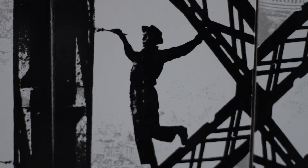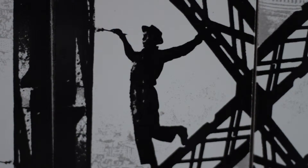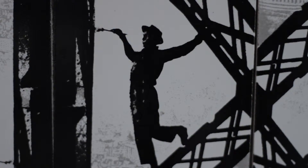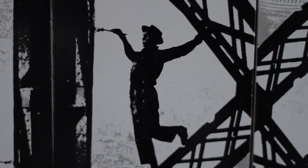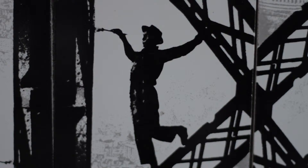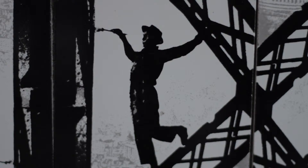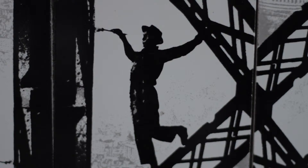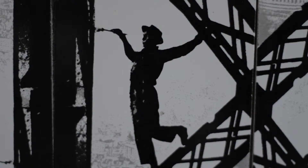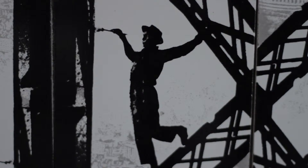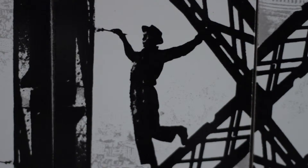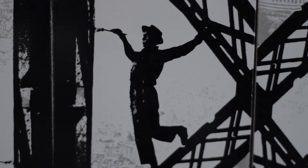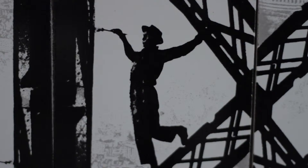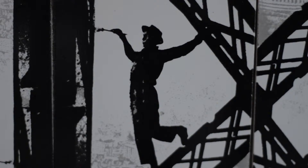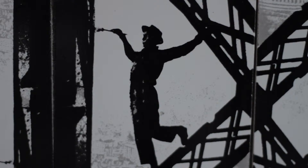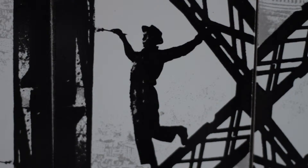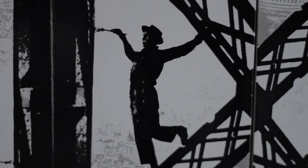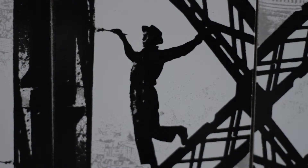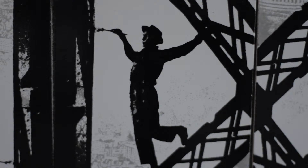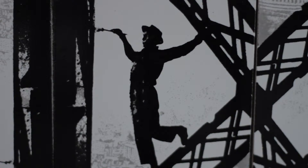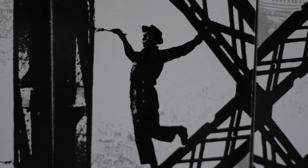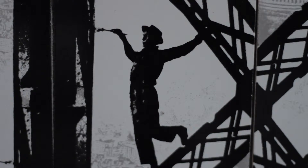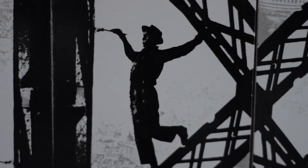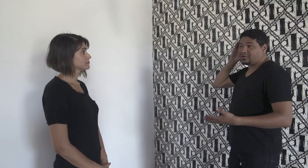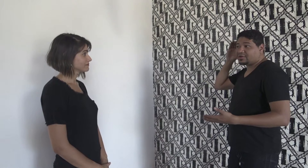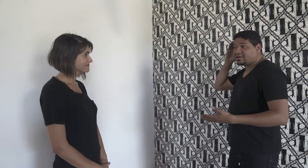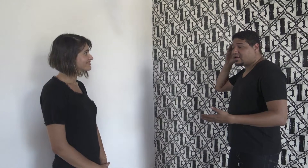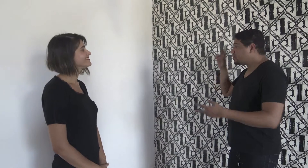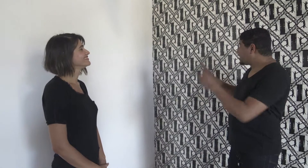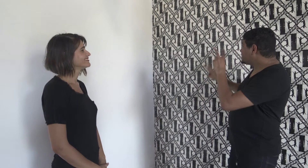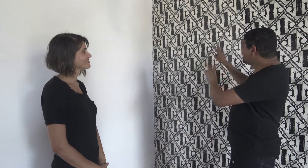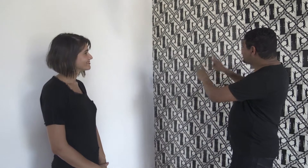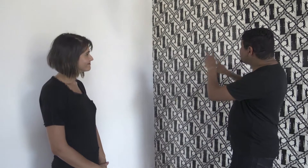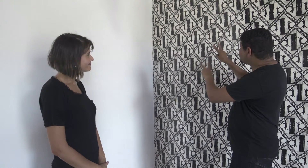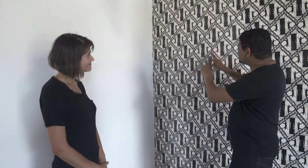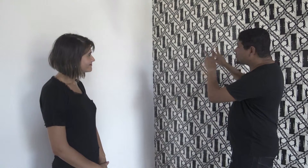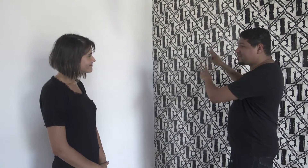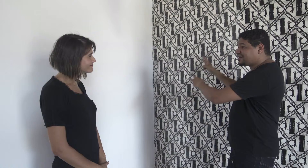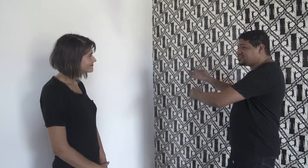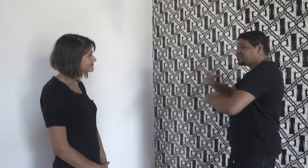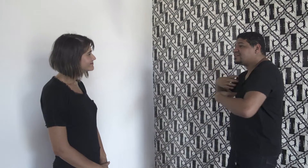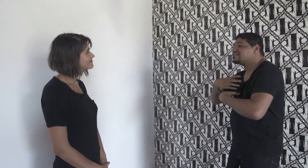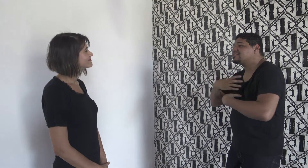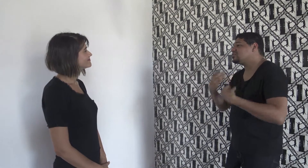braços abertos A mão esquerda Apoiada na grade Carol O que essas percepções visuais Te fazem sentir?